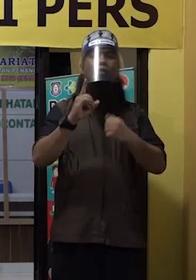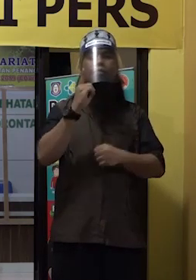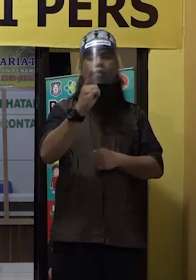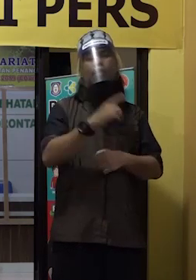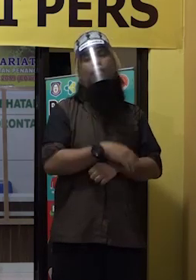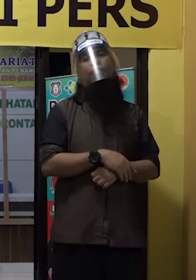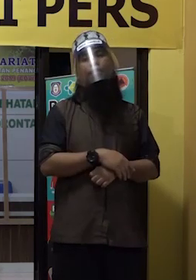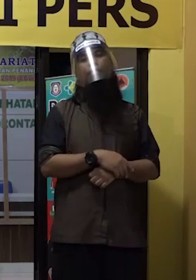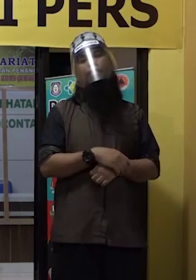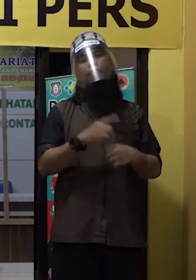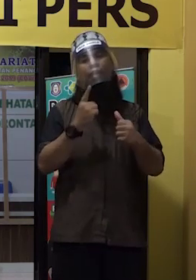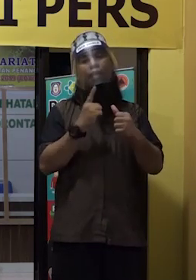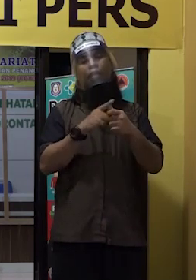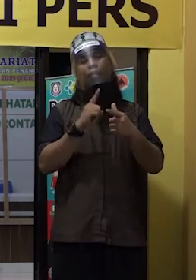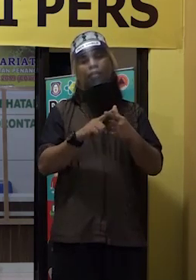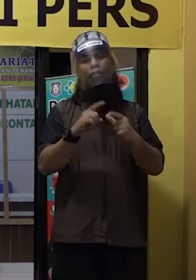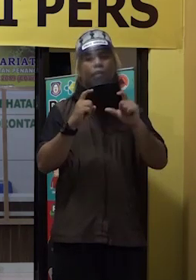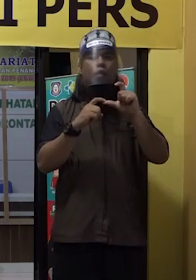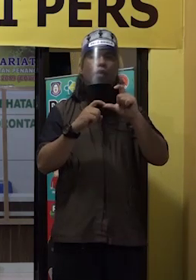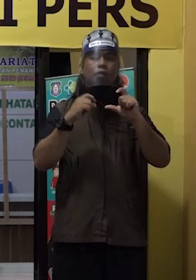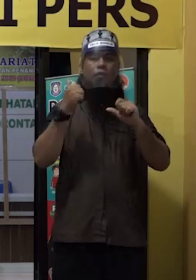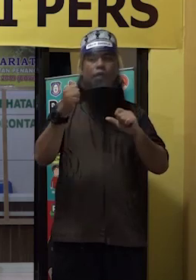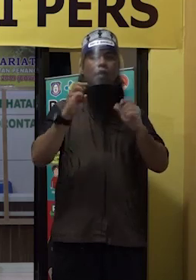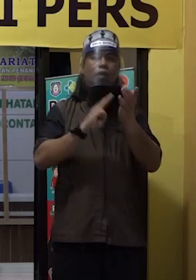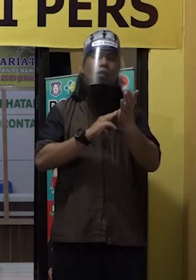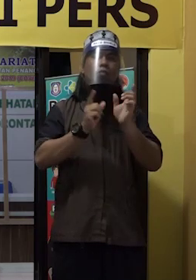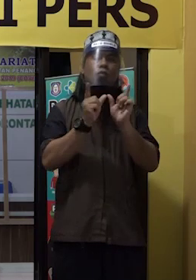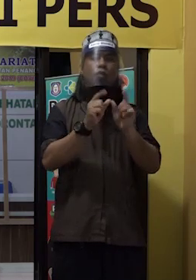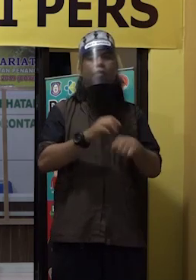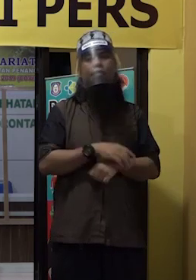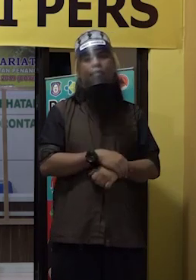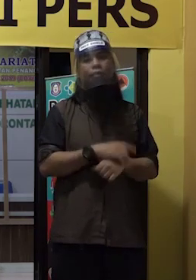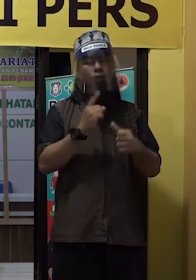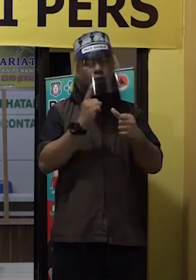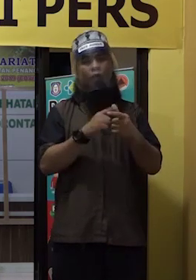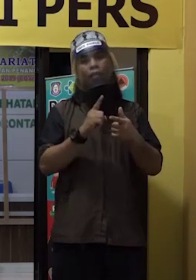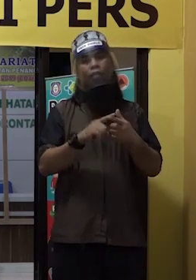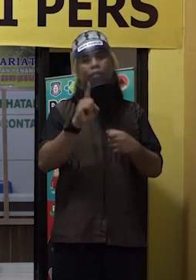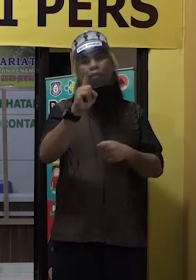atau SAMW dan pasien 162 SOS.